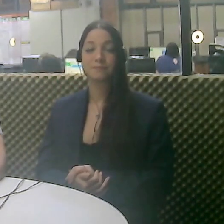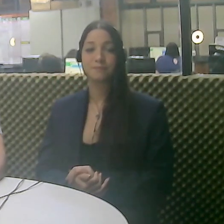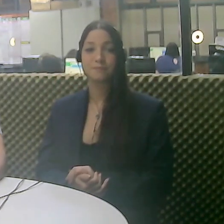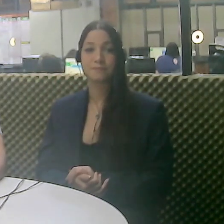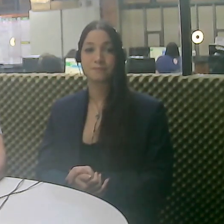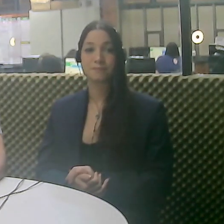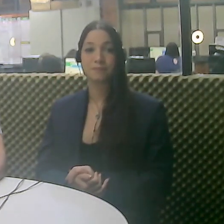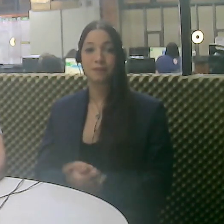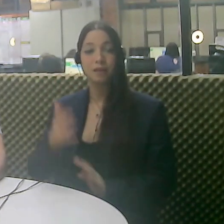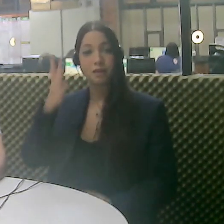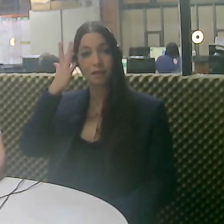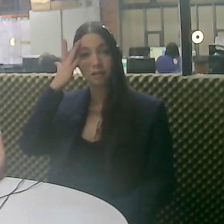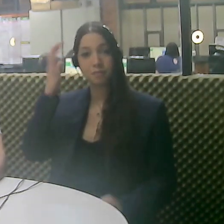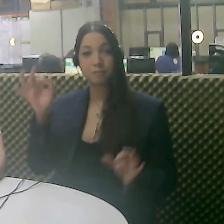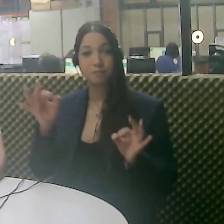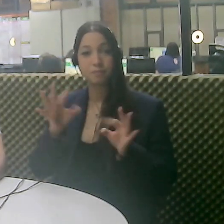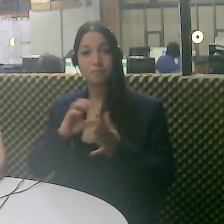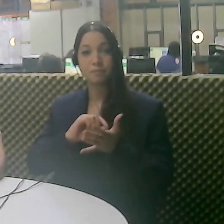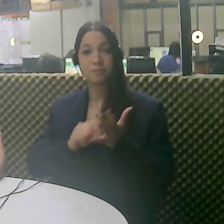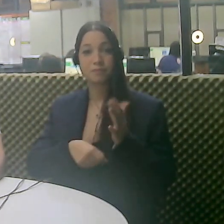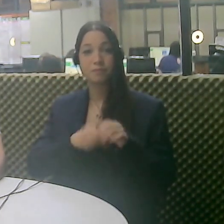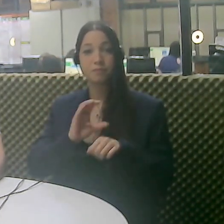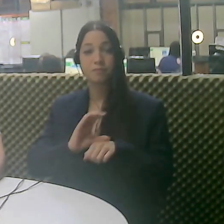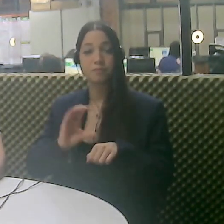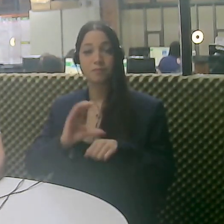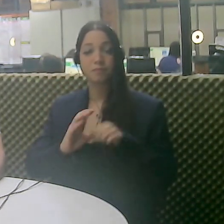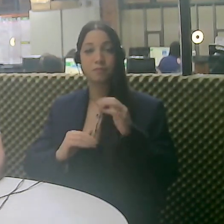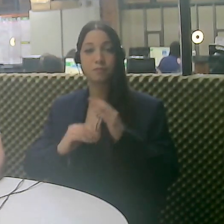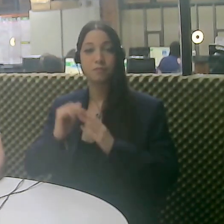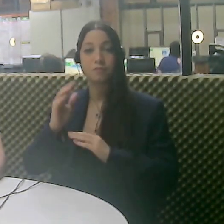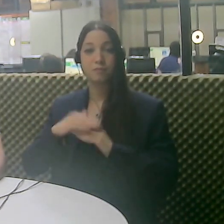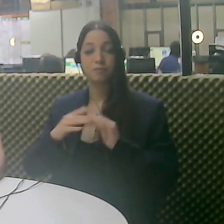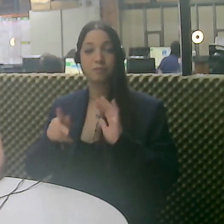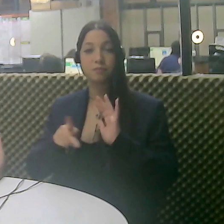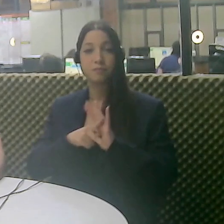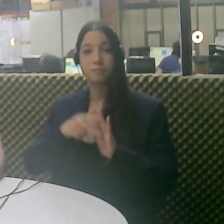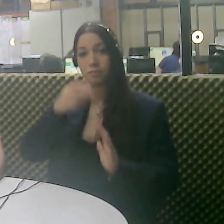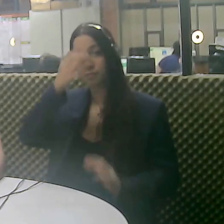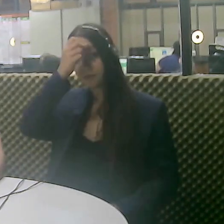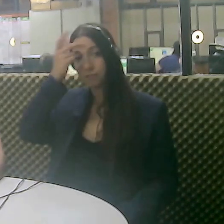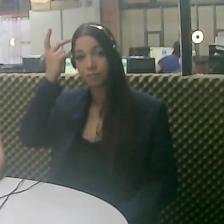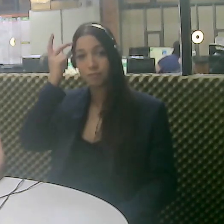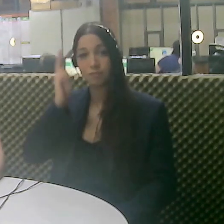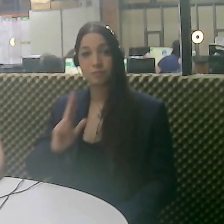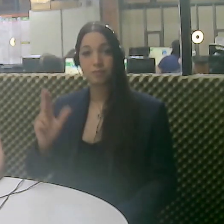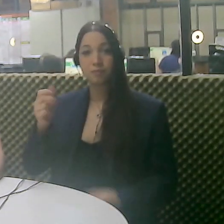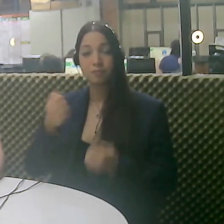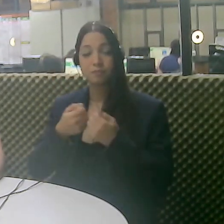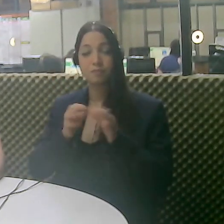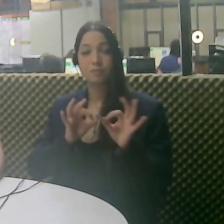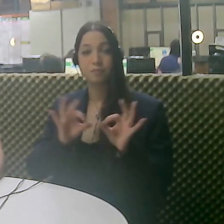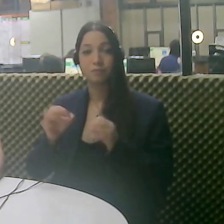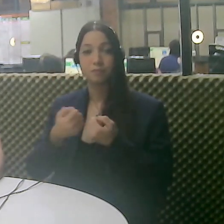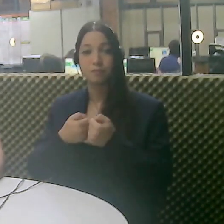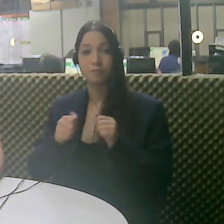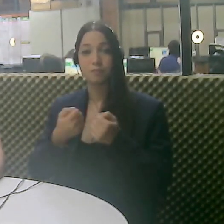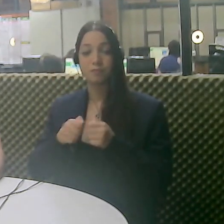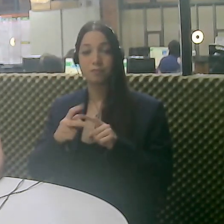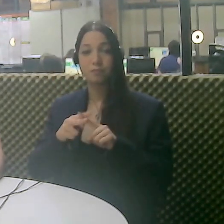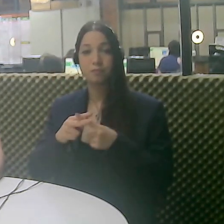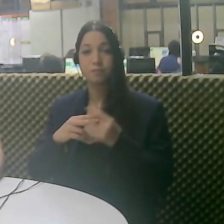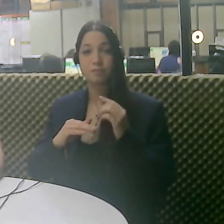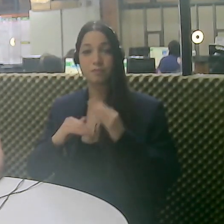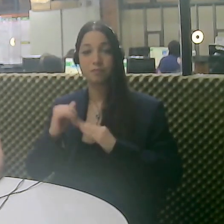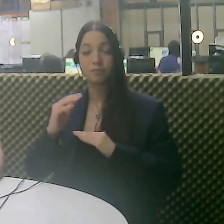notícias. Terminam amanhã as inscrições para os cursos profissionalizantes oferecidos pela Prefeitura de Uberlândia por meio do projeto Ônibus Meu